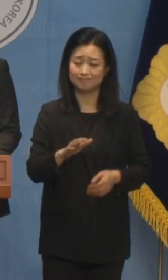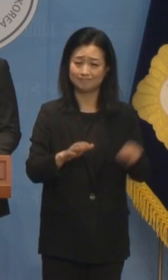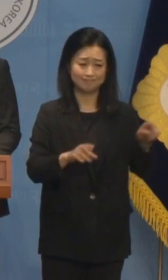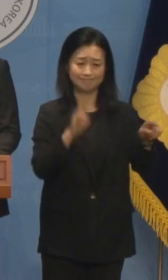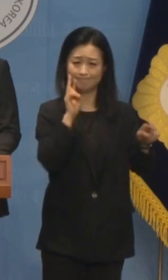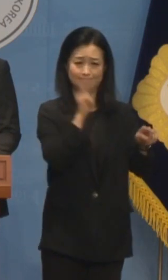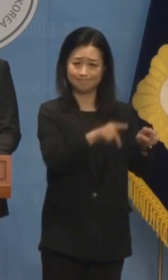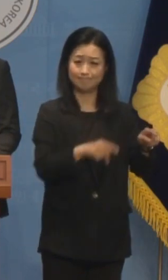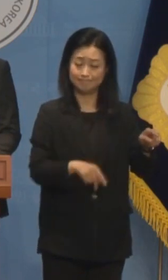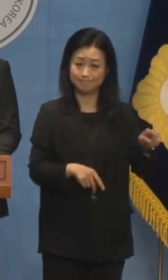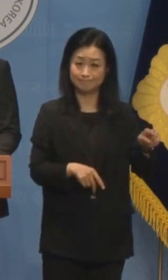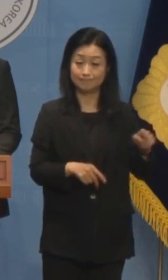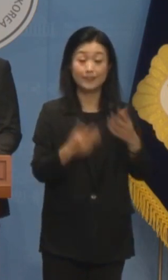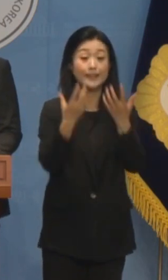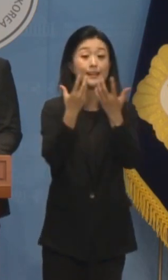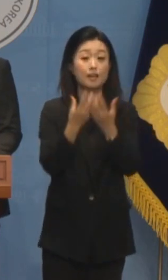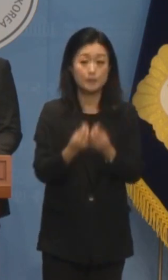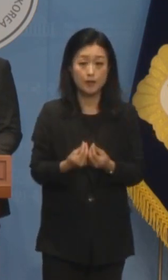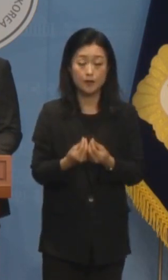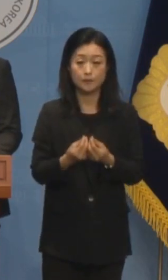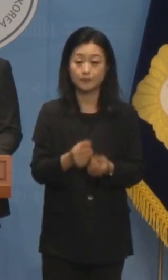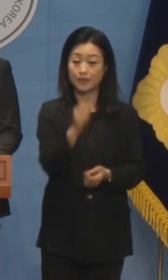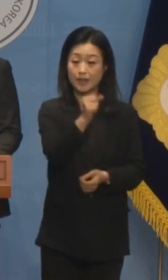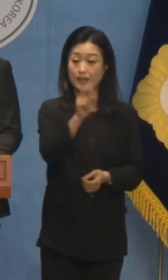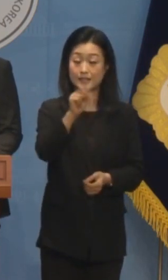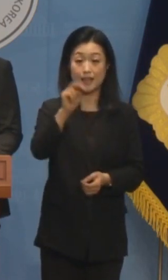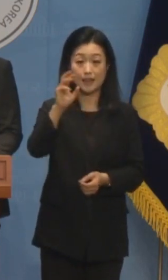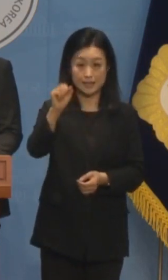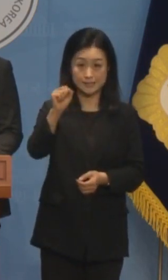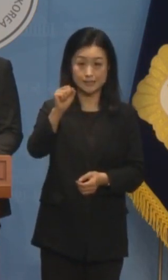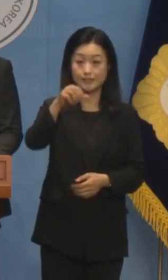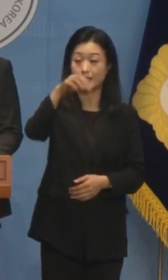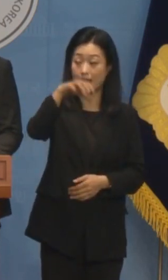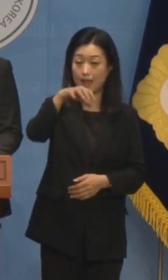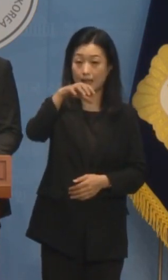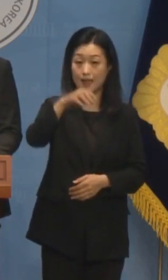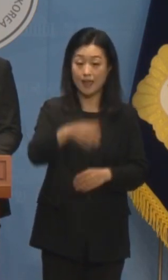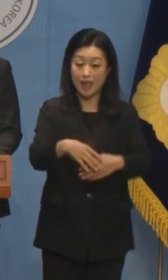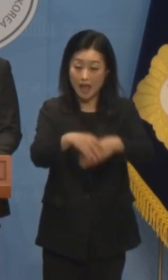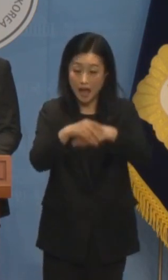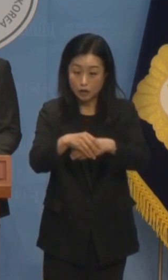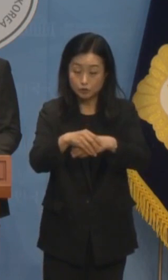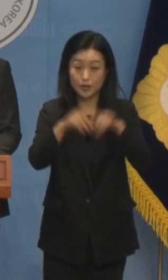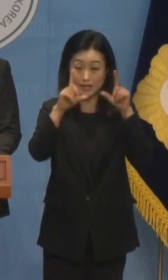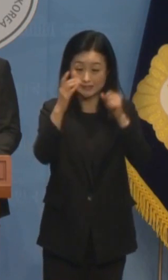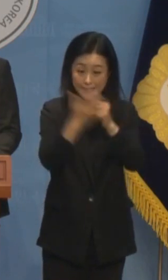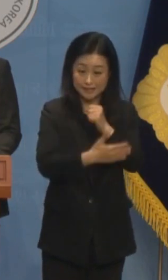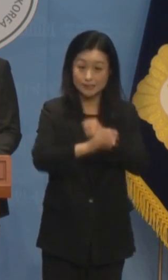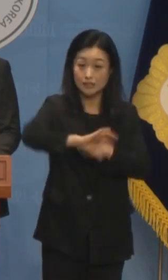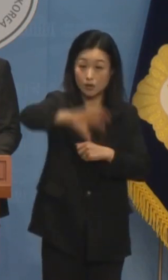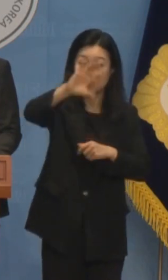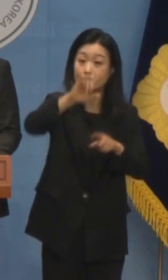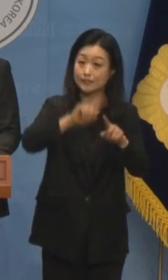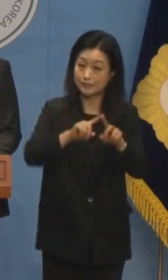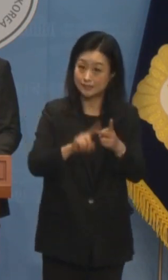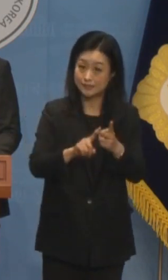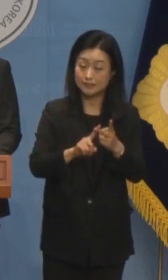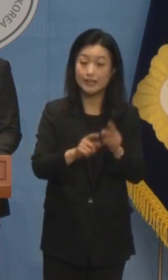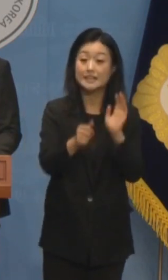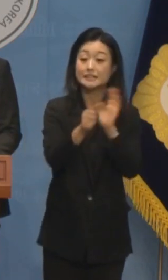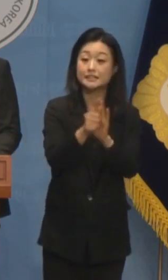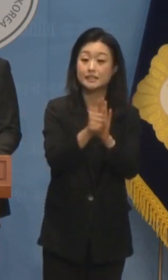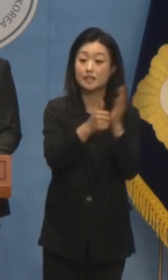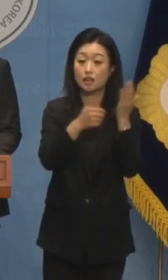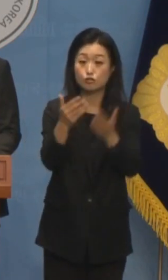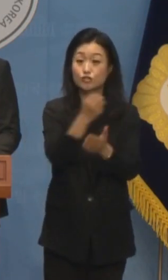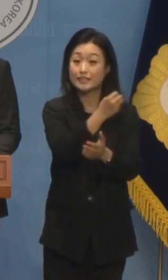않습니다. 예를 들어서 SNS에 악수를 하는 사진을 찍거나 또는 후보자를 지지하는